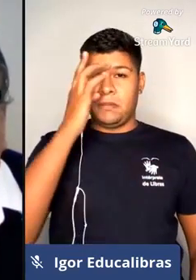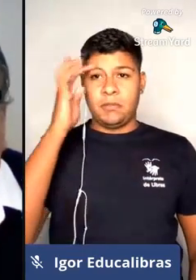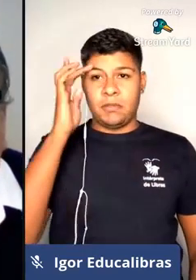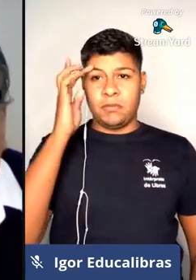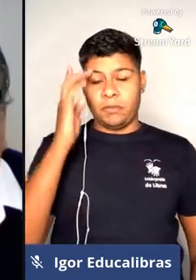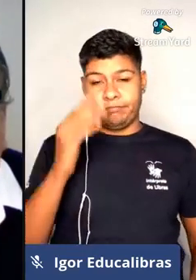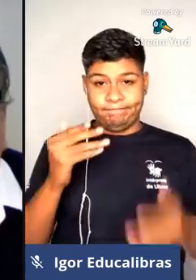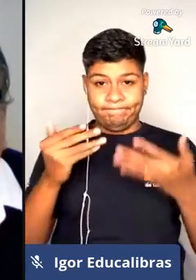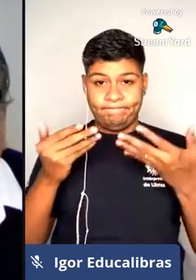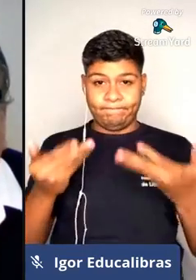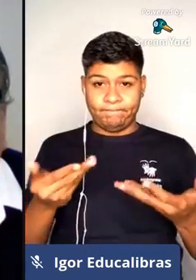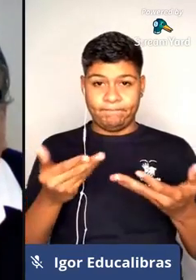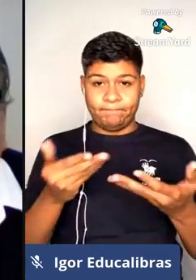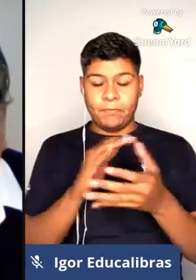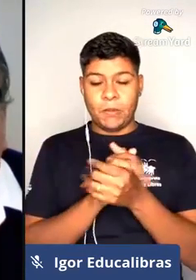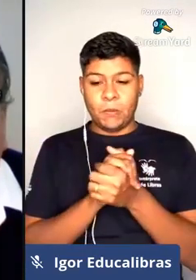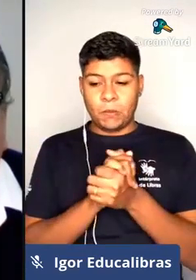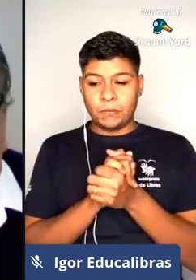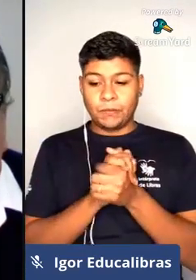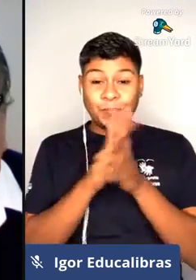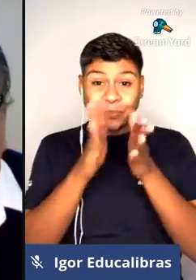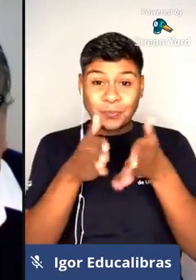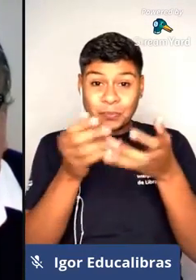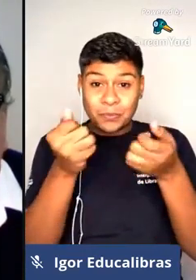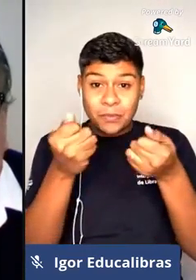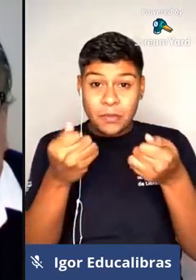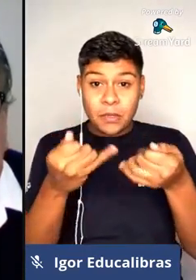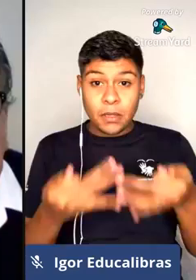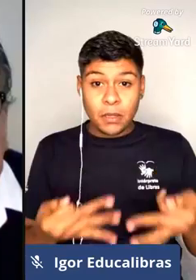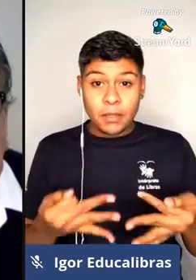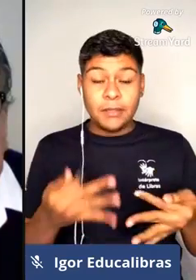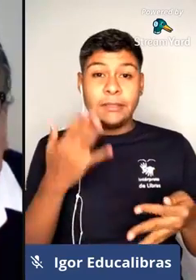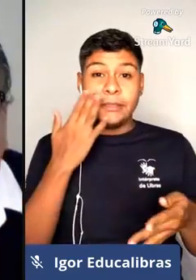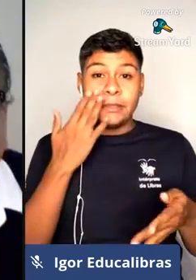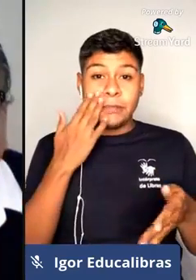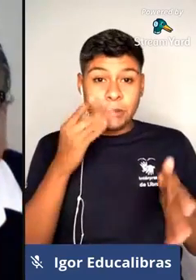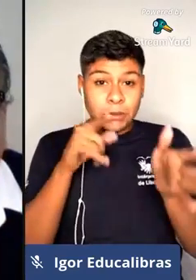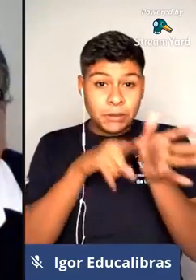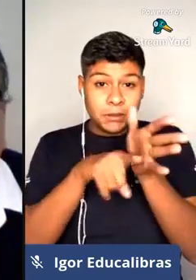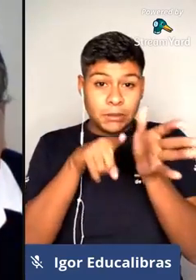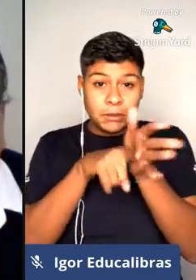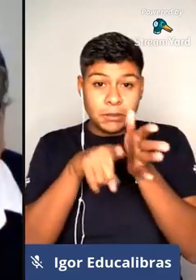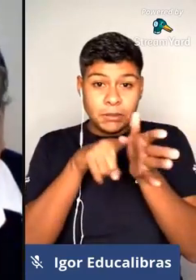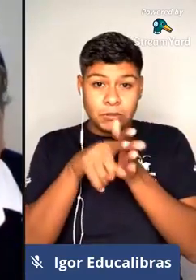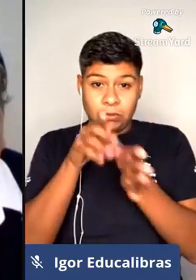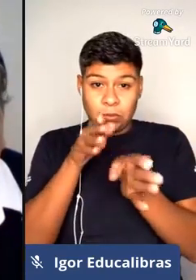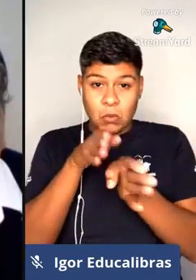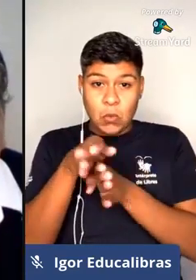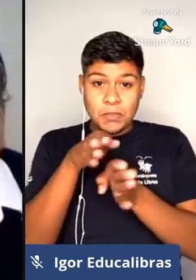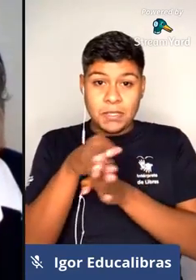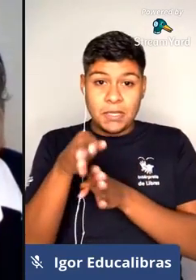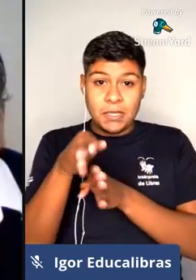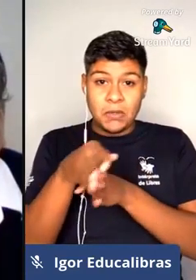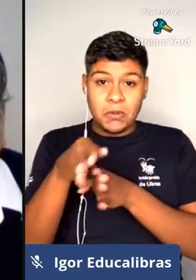Bem, dito isto, na questão dos conselhos,